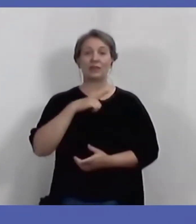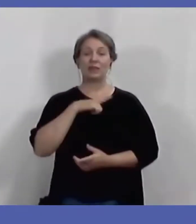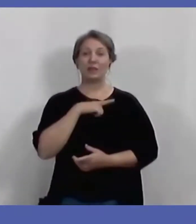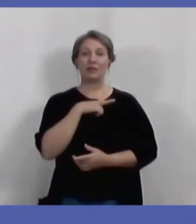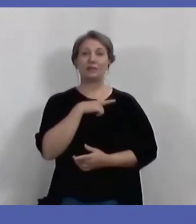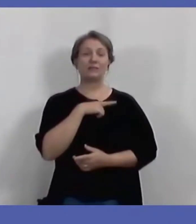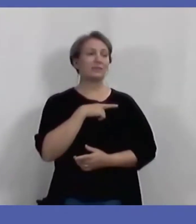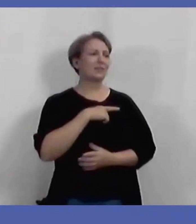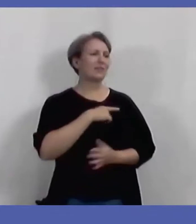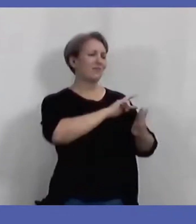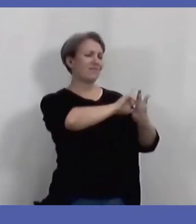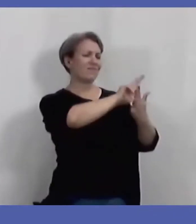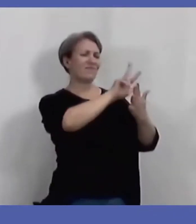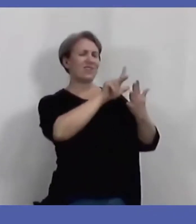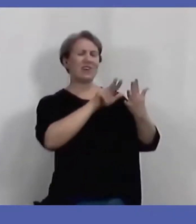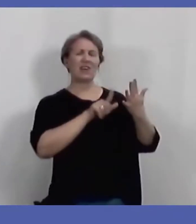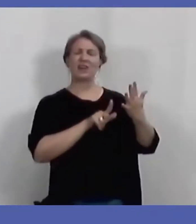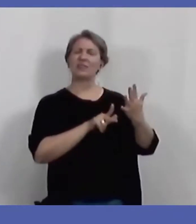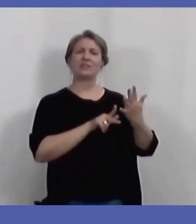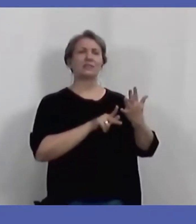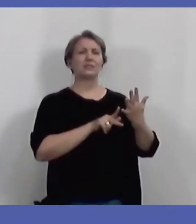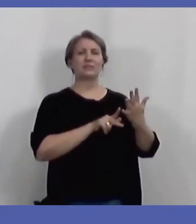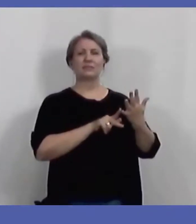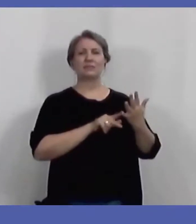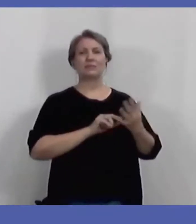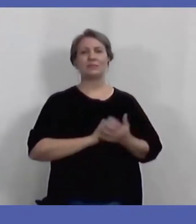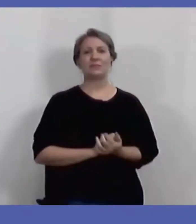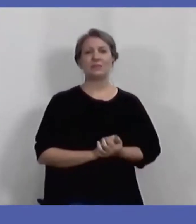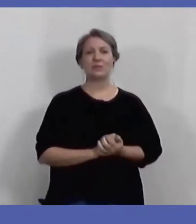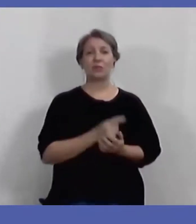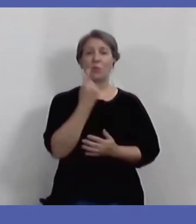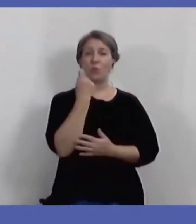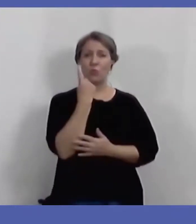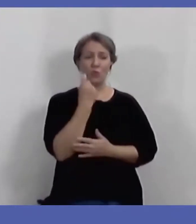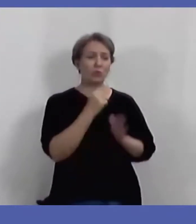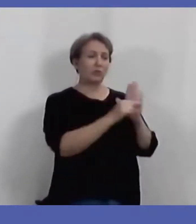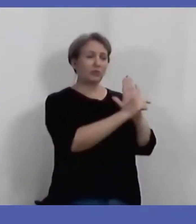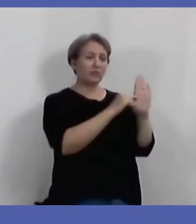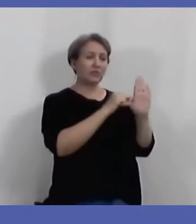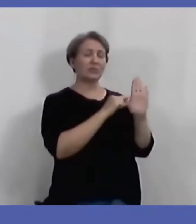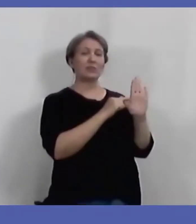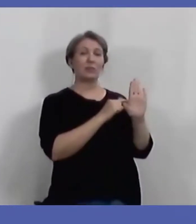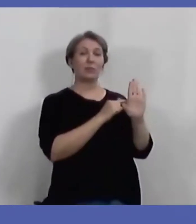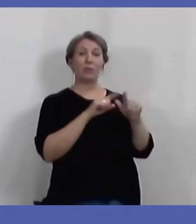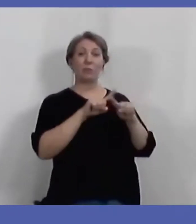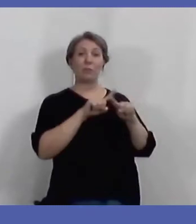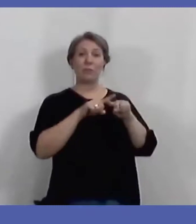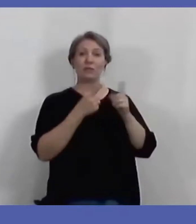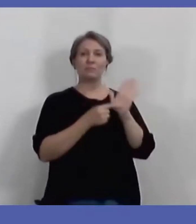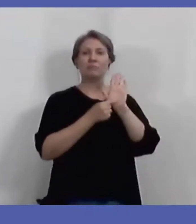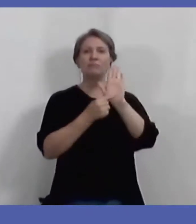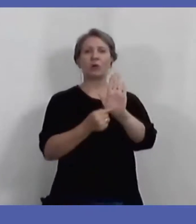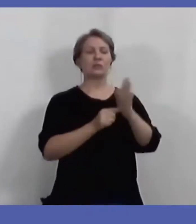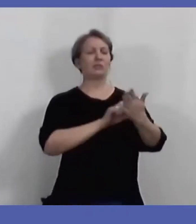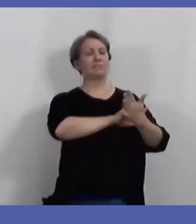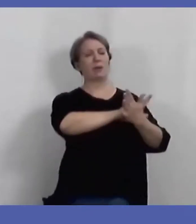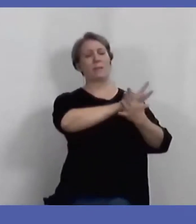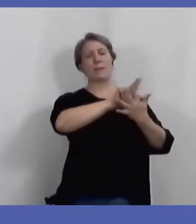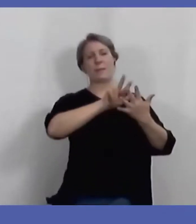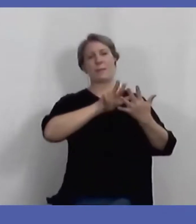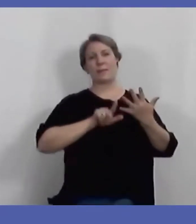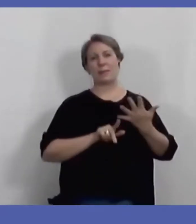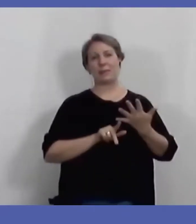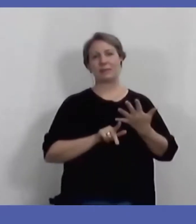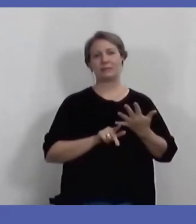um só versículo. Aqui diz subir ao monte, né? Ou seja,